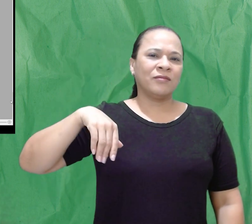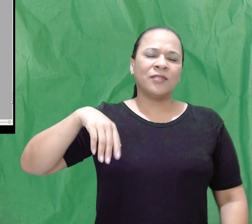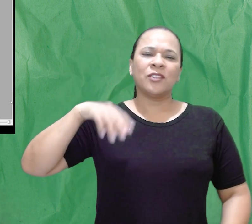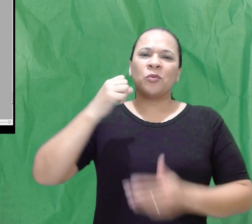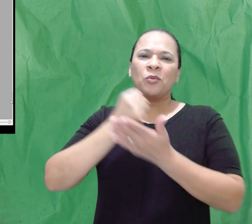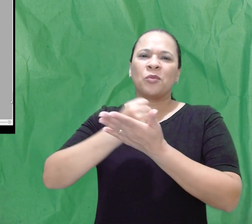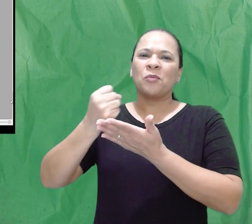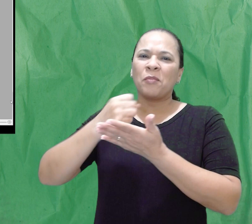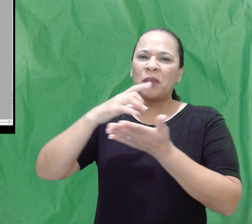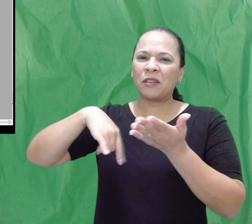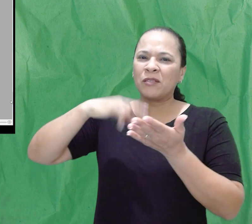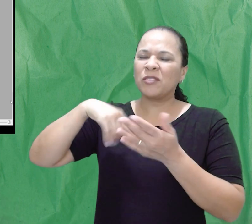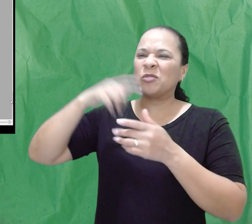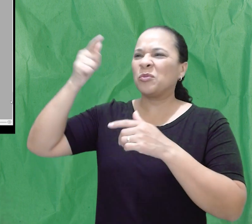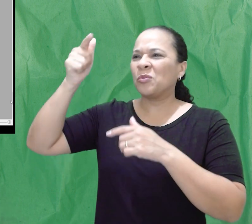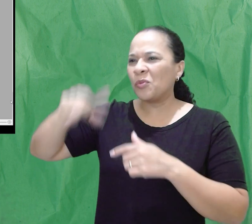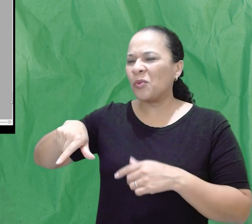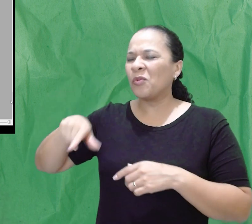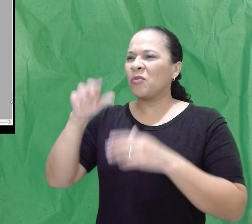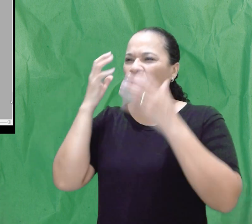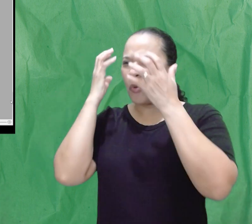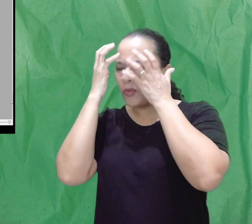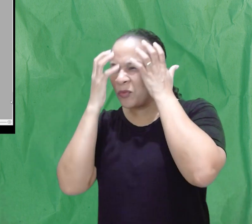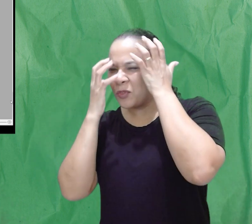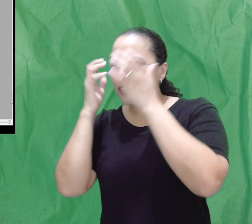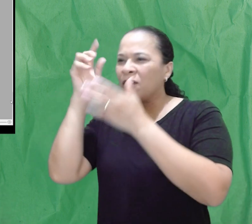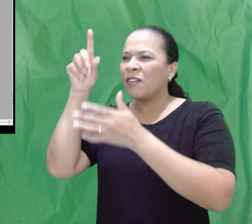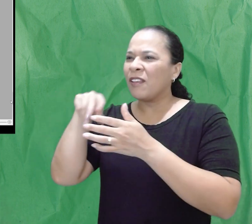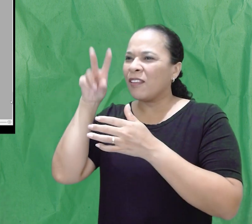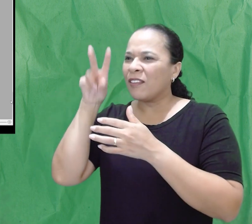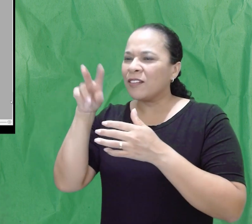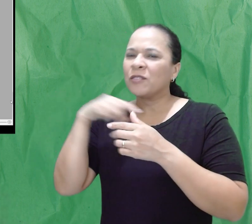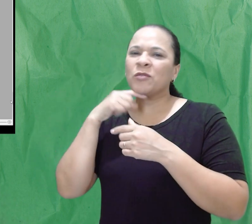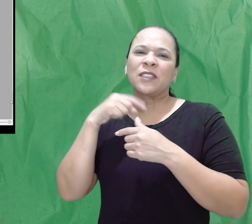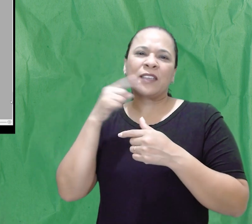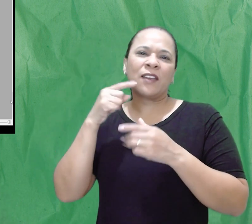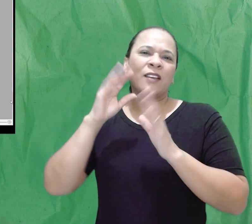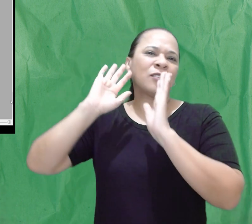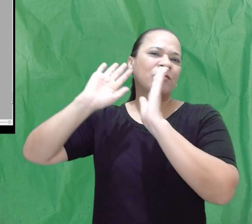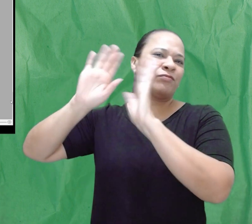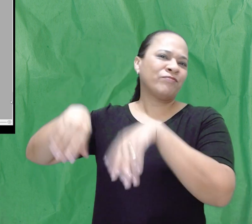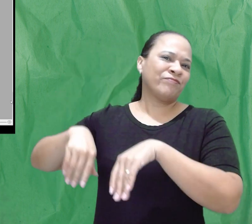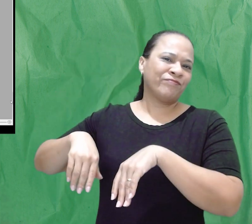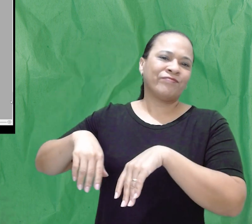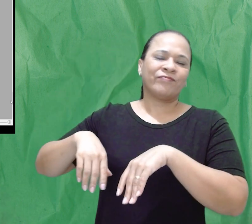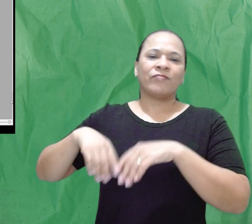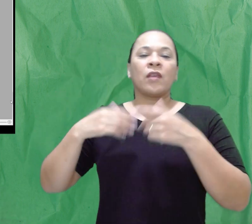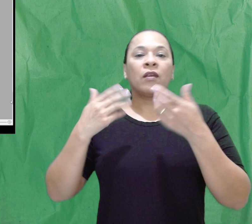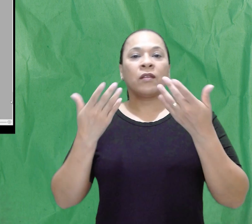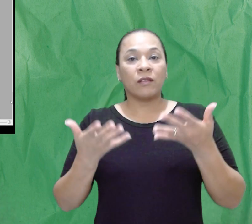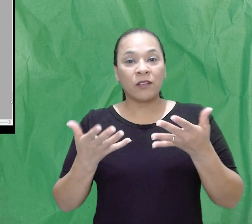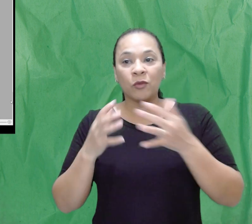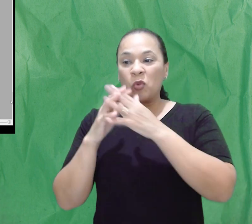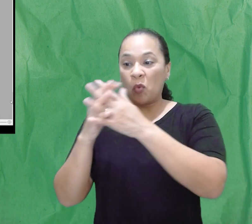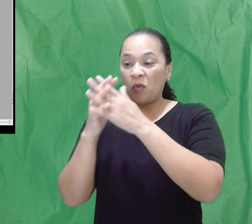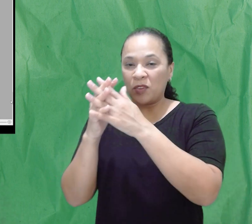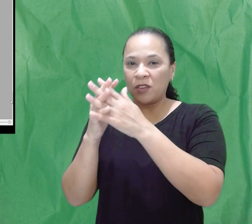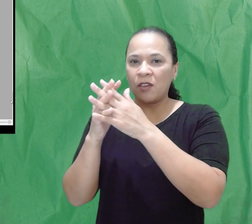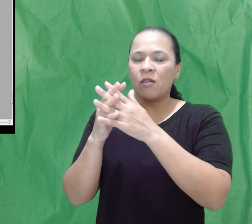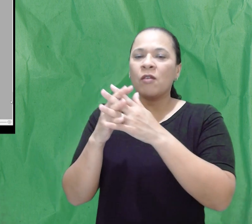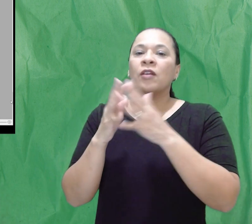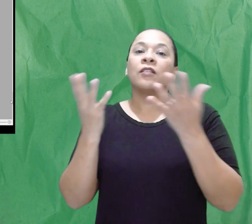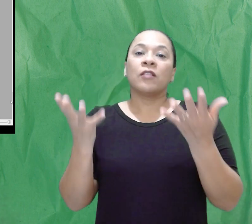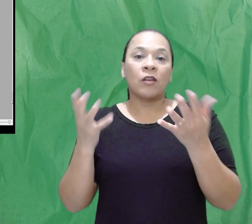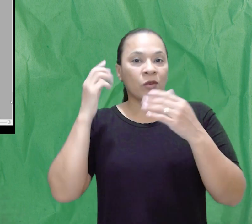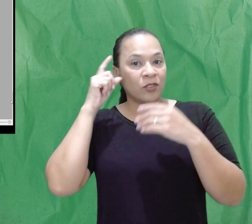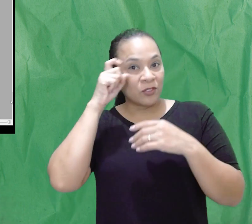de pegar aquele documento de novo, porque você sabe que ele é confuso. E se ele é confuso, a gente vai ter conflito, porque uma pessoa vai